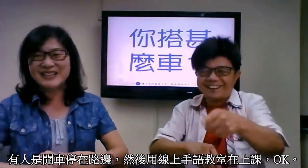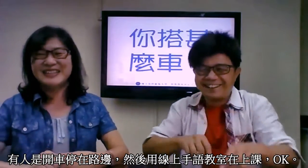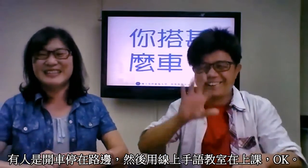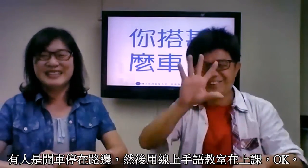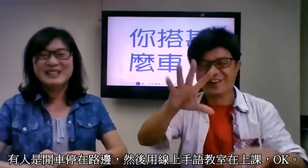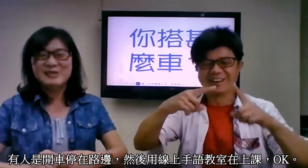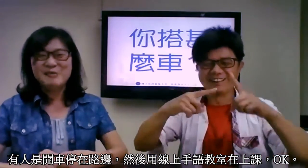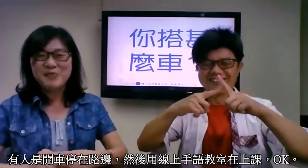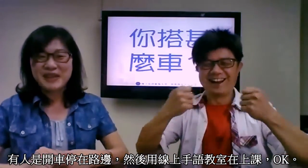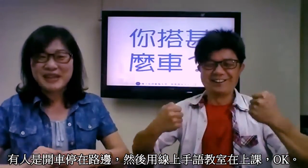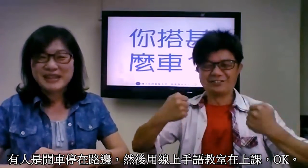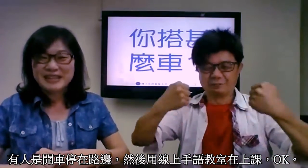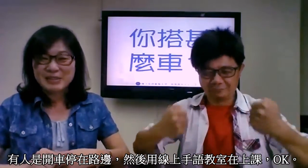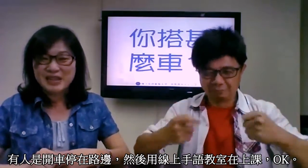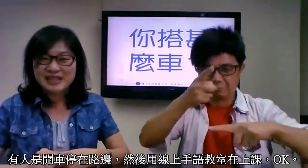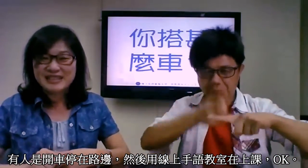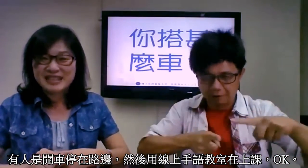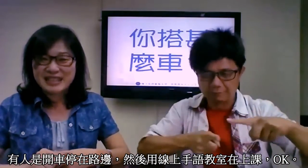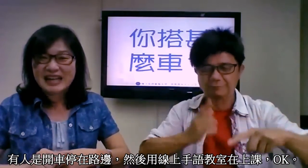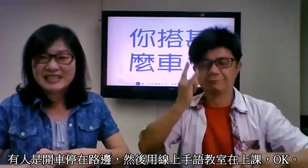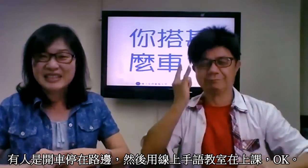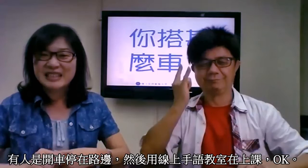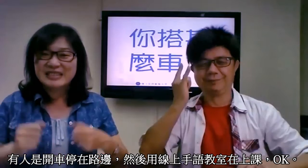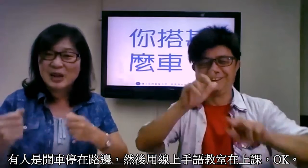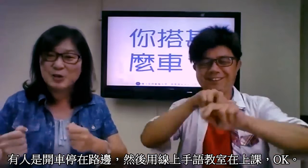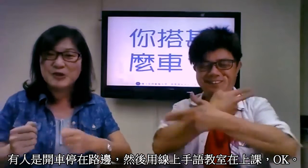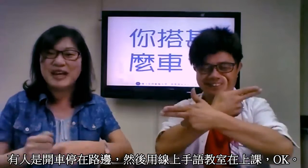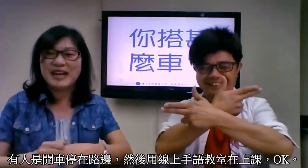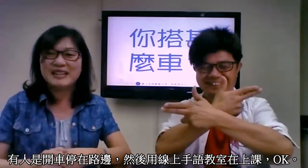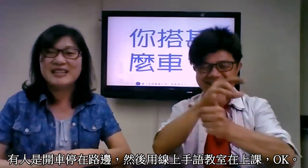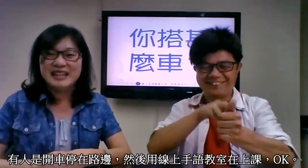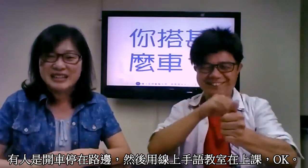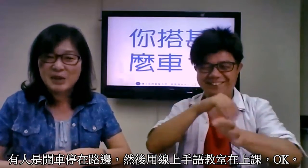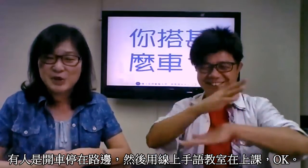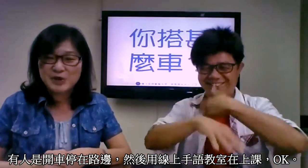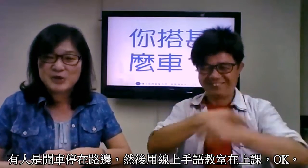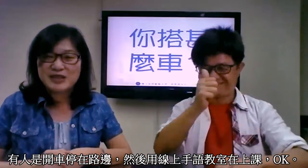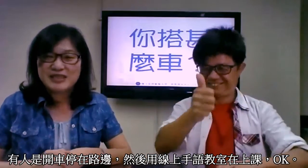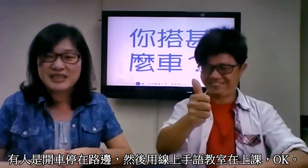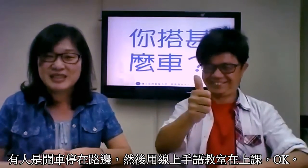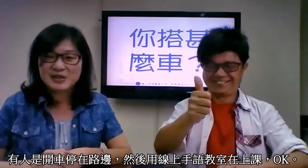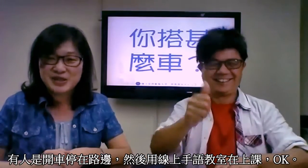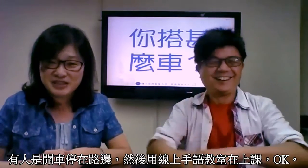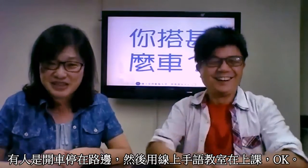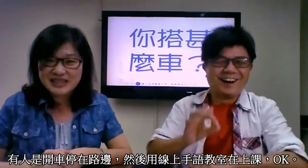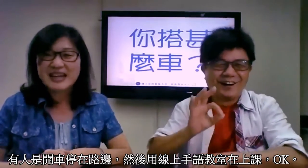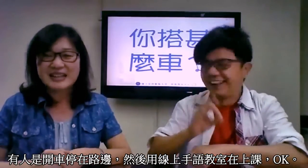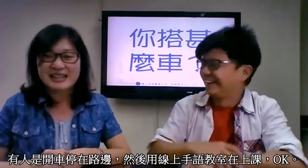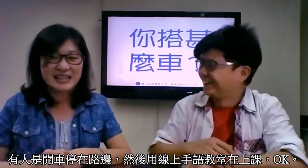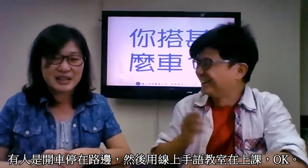对，有人是开车停在路边，然后用线上手语教室在上课。